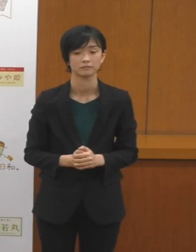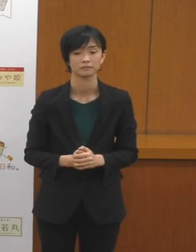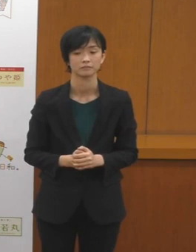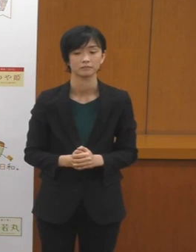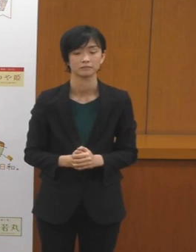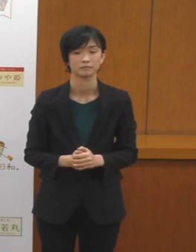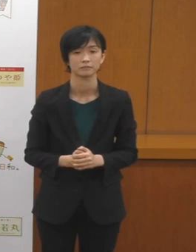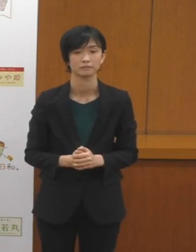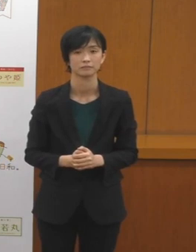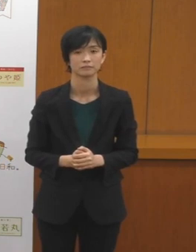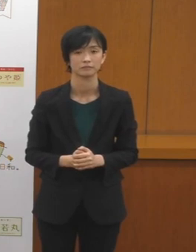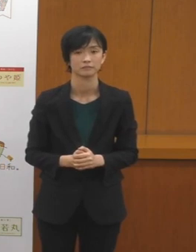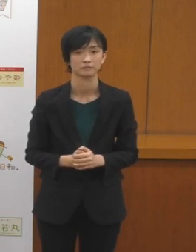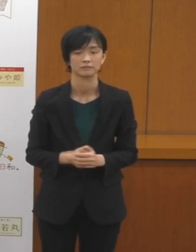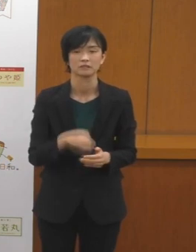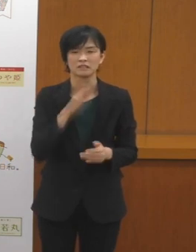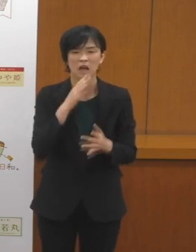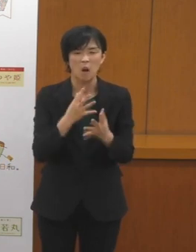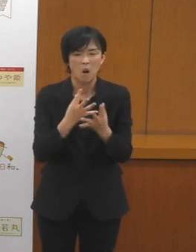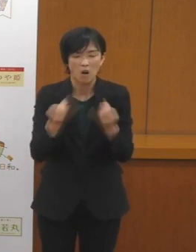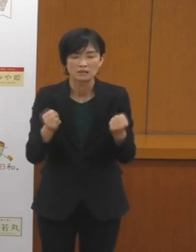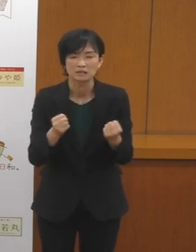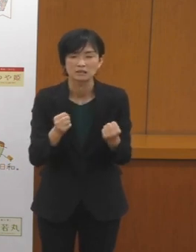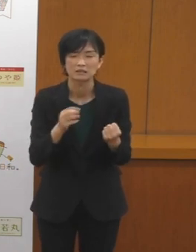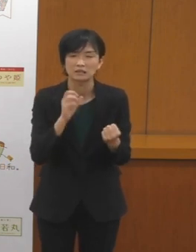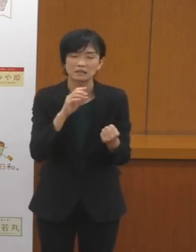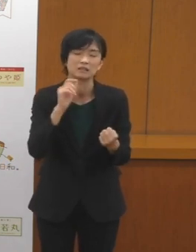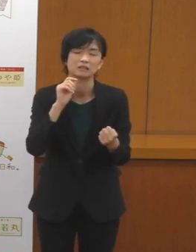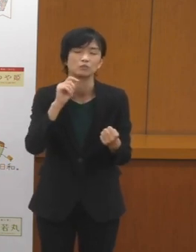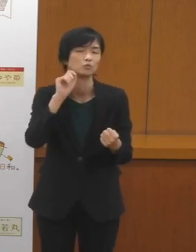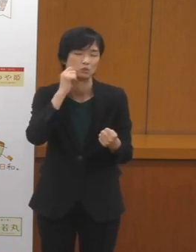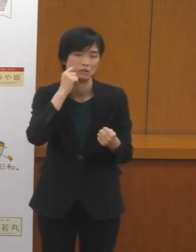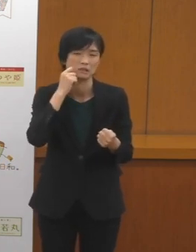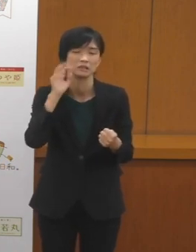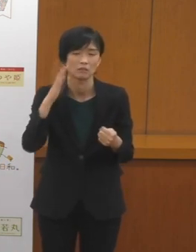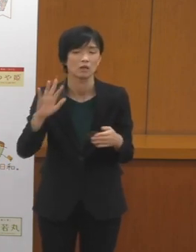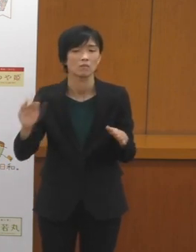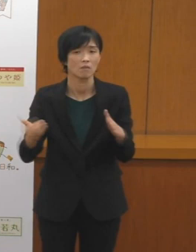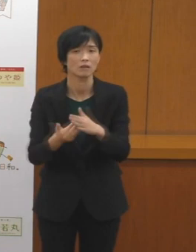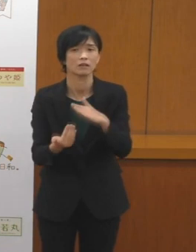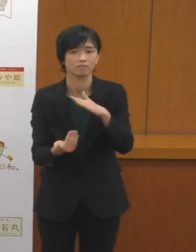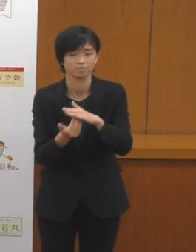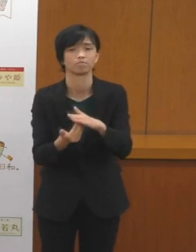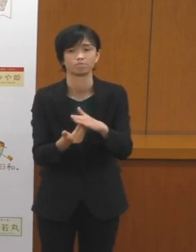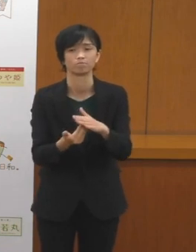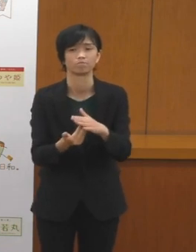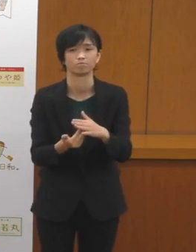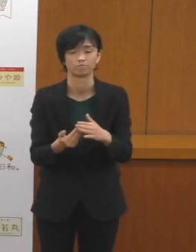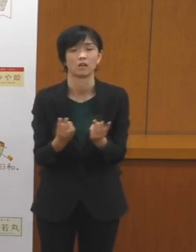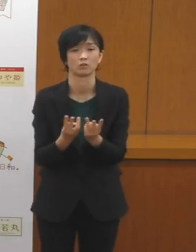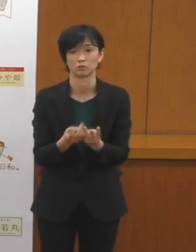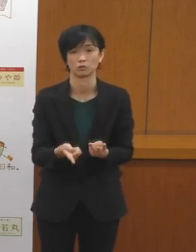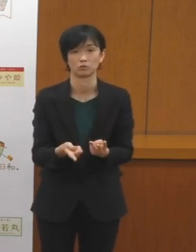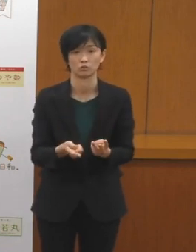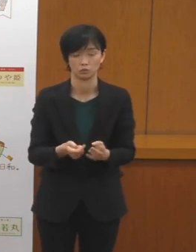そんなに多いとは思いませんけど過去最高にはなったということで